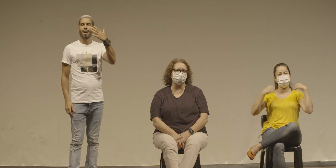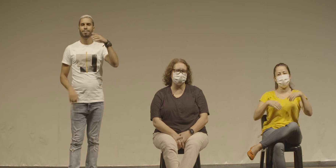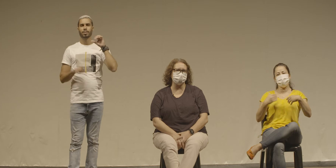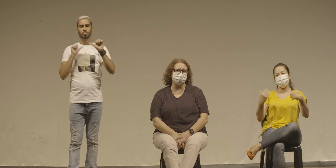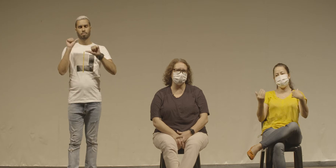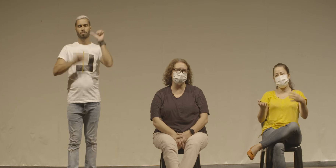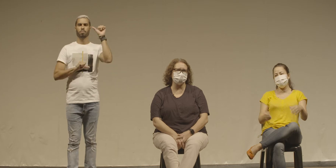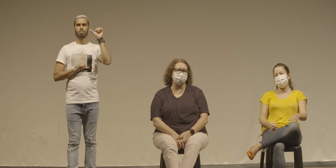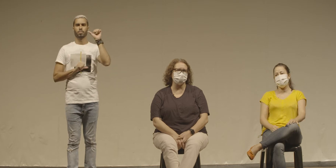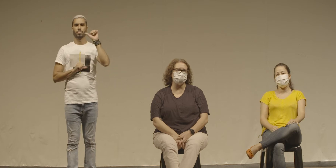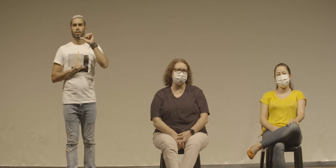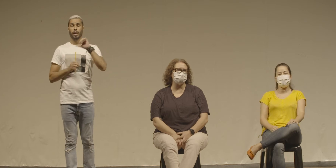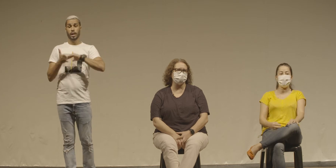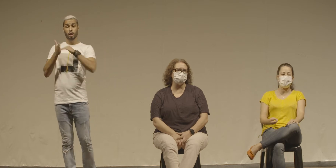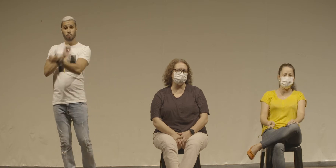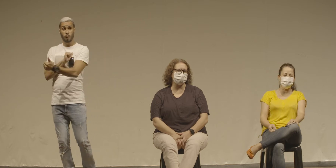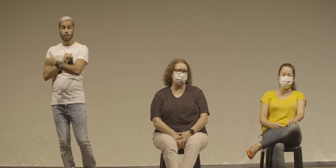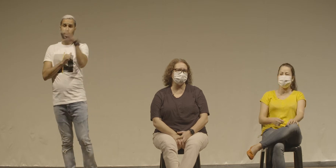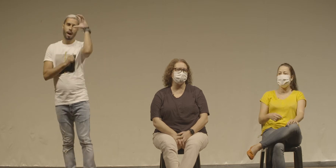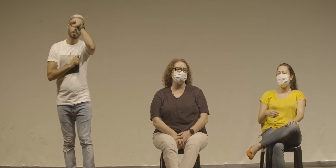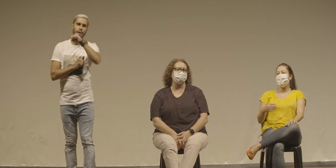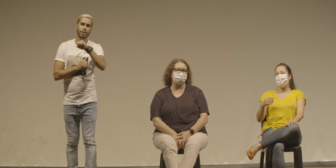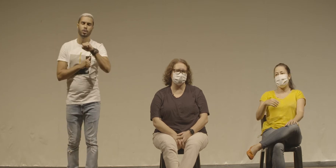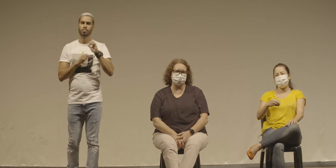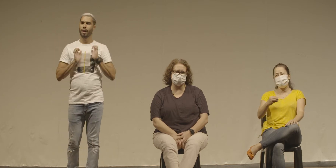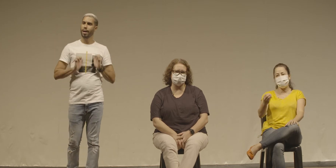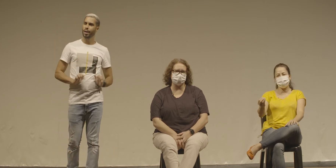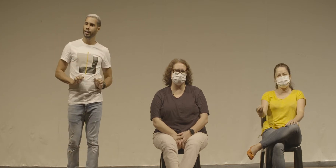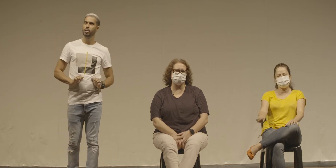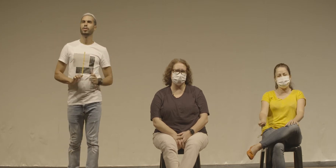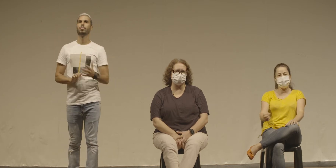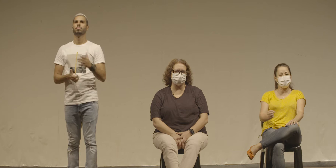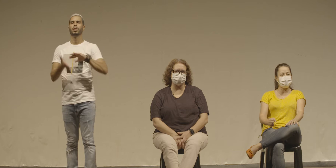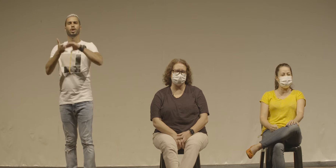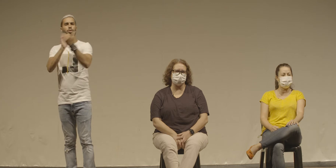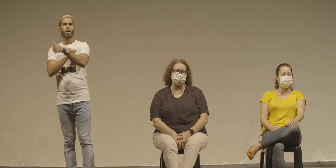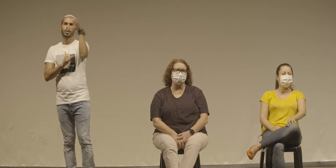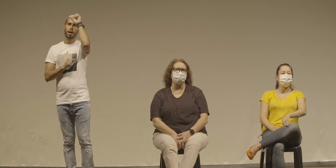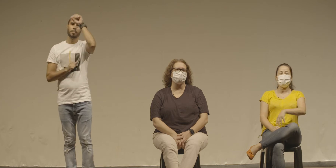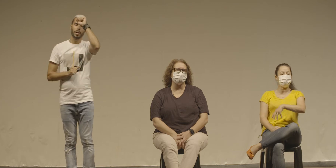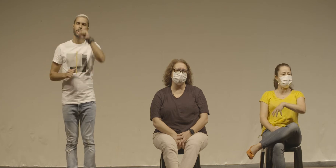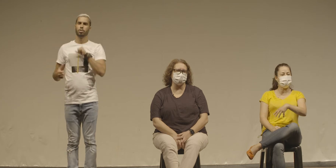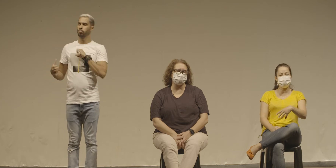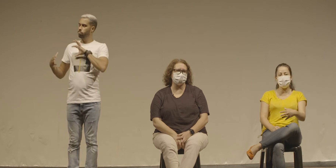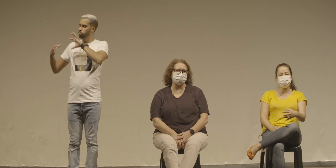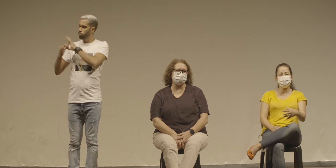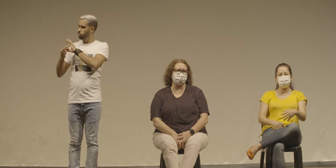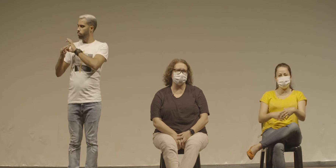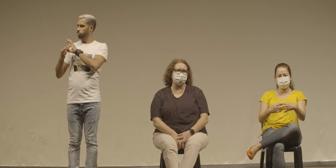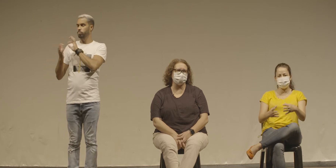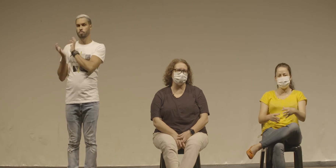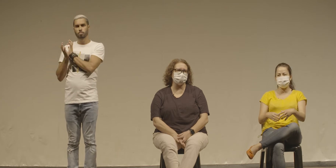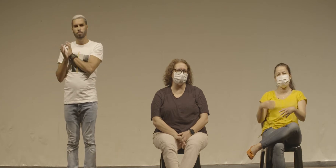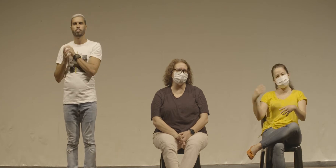com o esporte você aprende a ética, a equipe, enfim, são vários